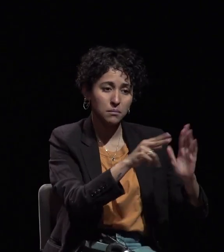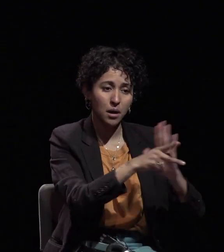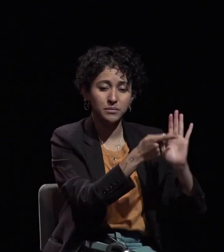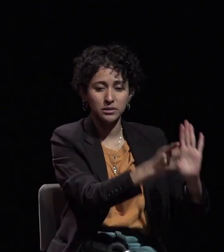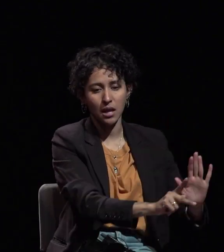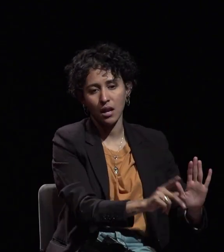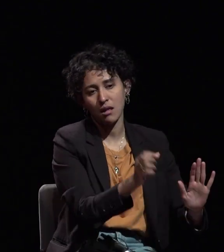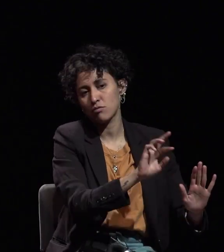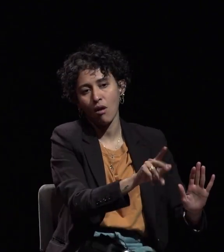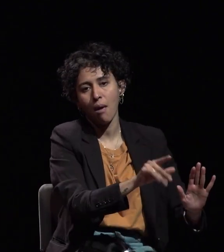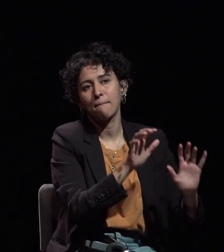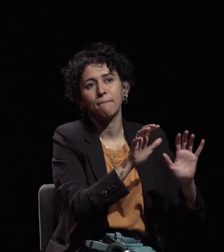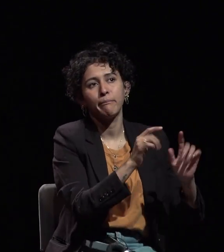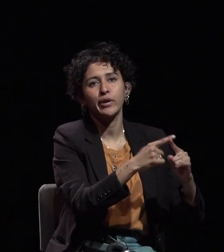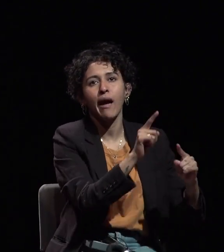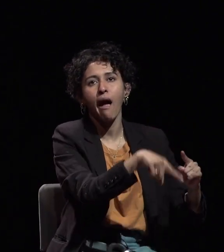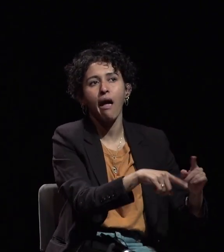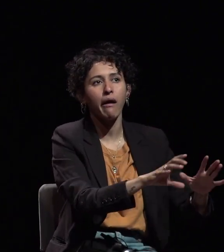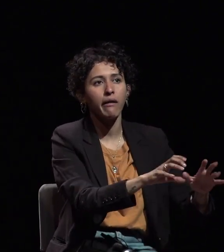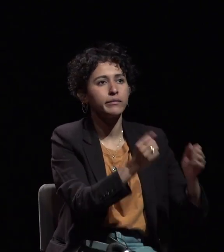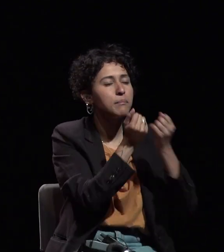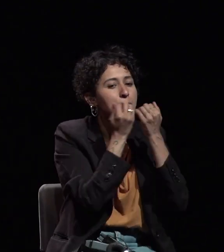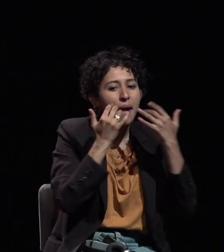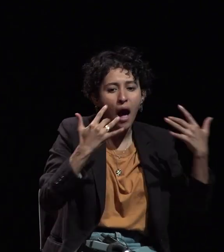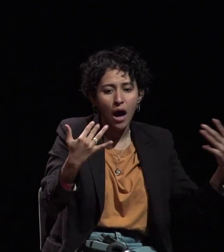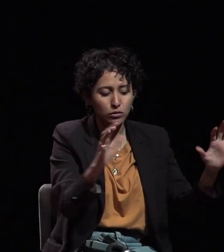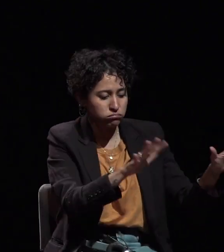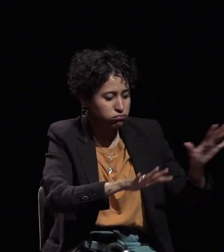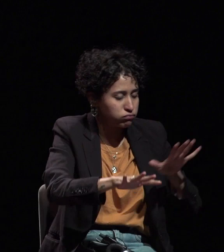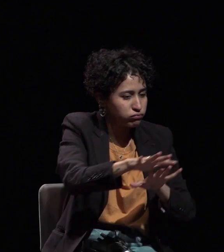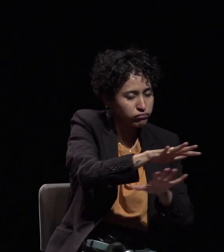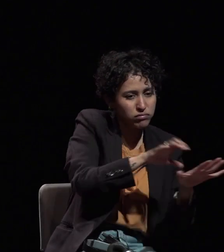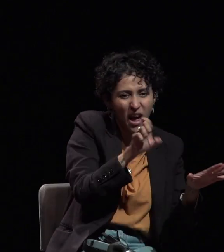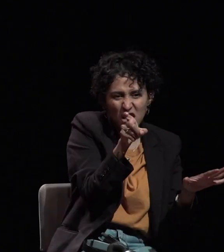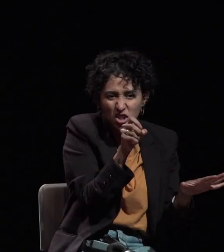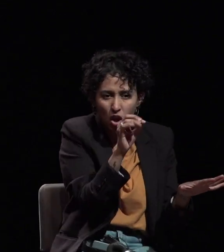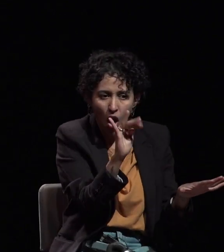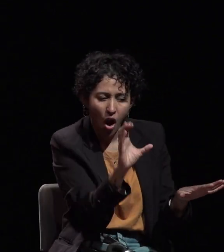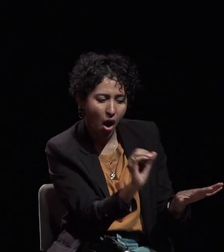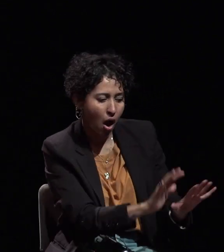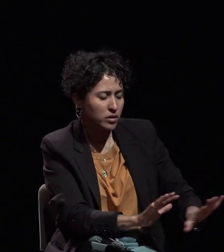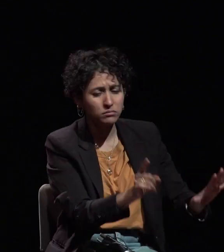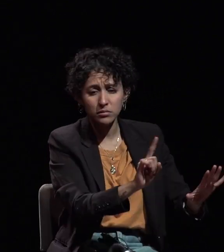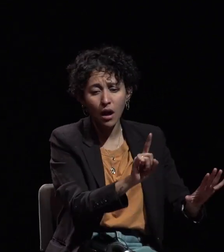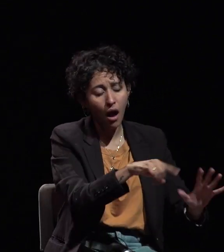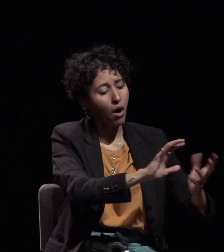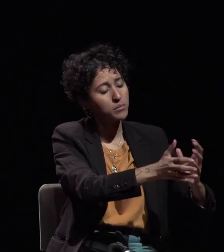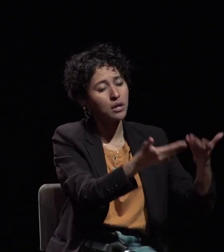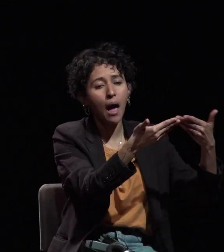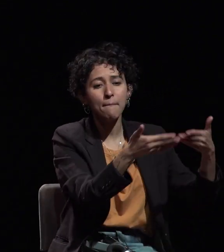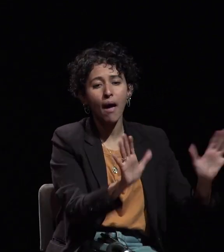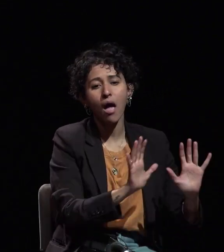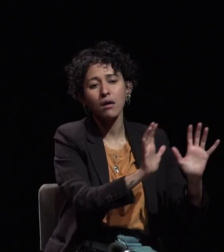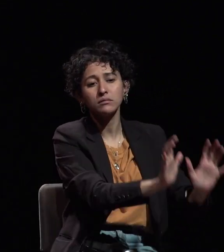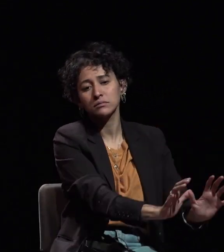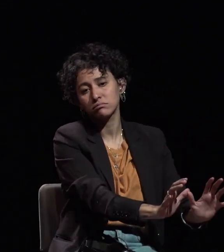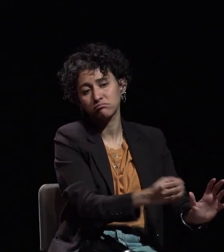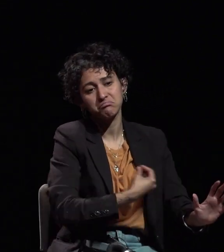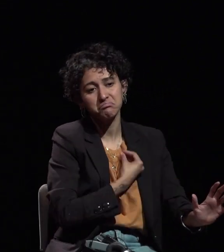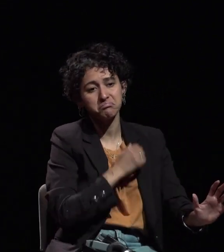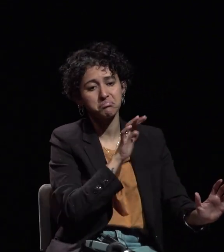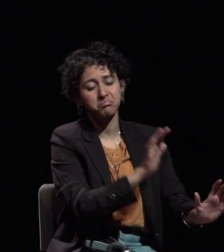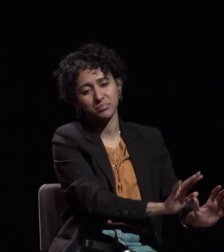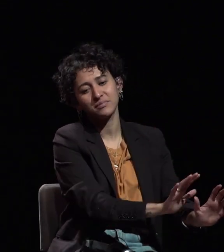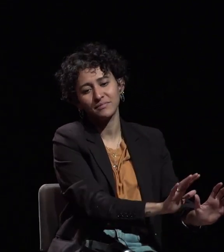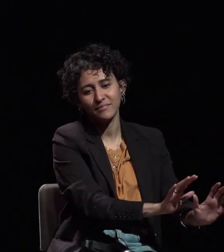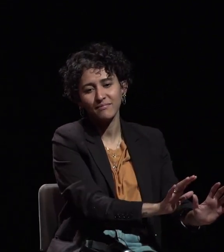místicas ou mágicas, né? Mas por serem constitutivamente abertas, né? Capazes, portanto, de calcular a posição de outrem, o